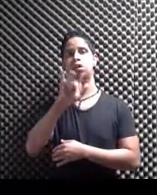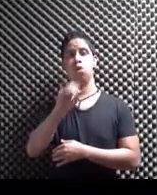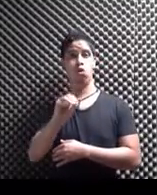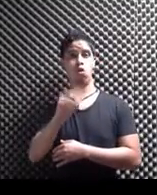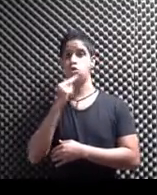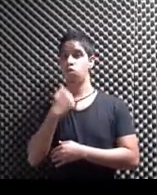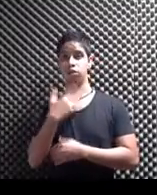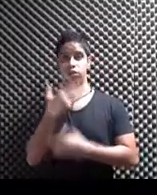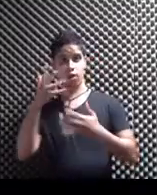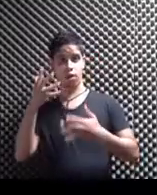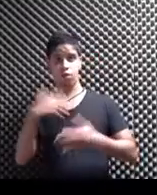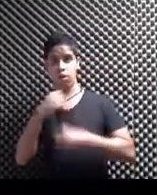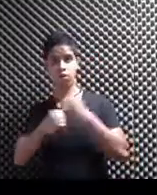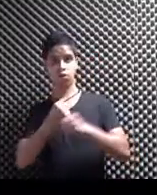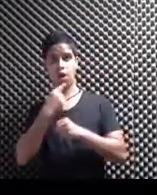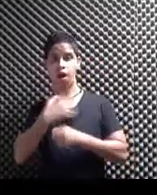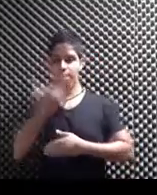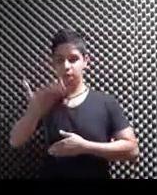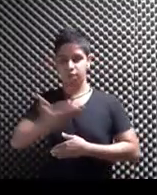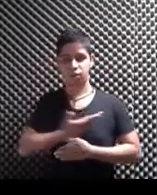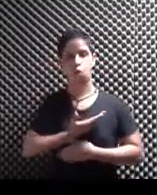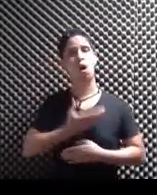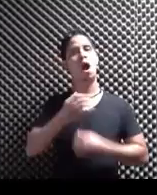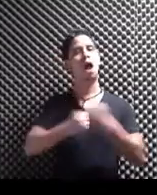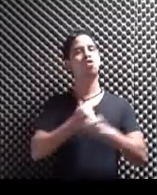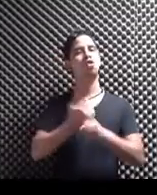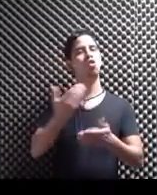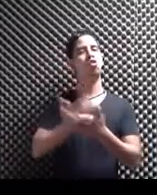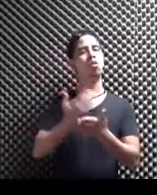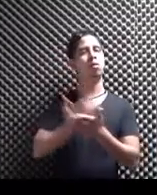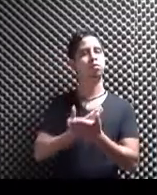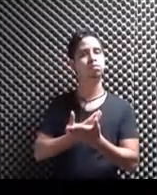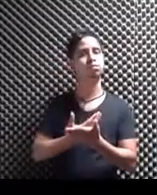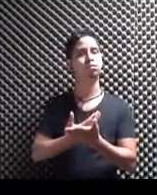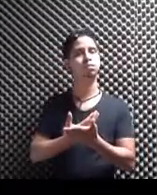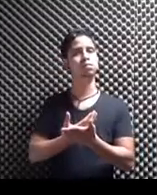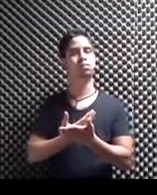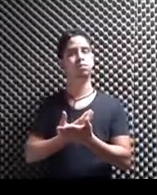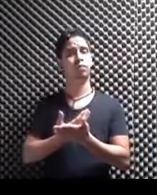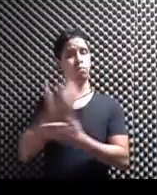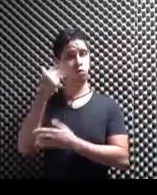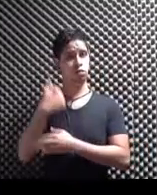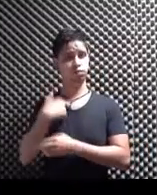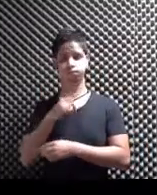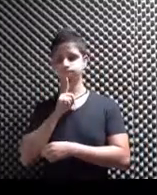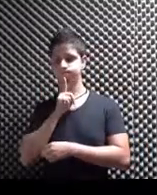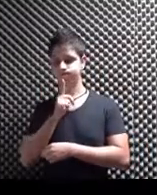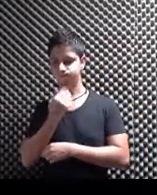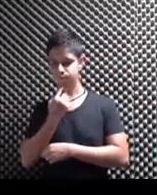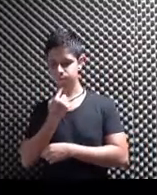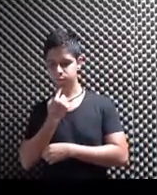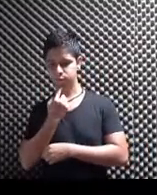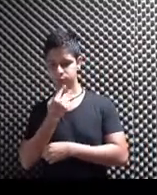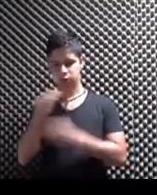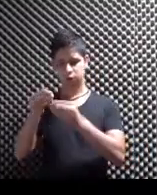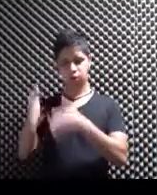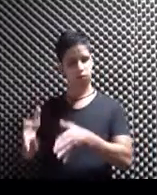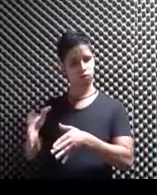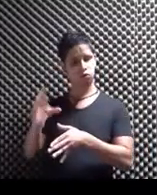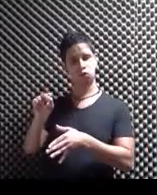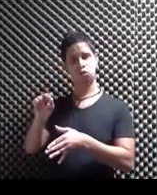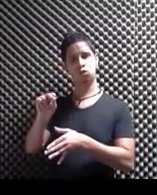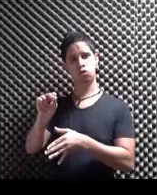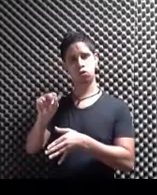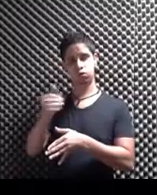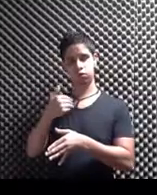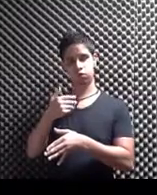es bienvenida. Bienvenida a otro año. Verdad, porque realmente es que se acaba. No, espérate, no. Ya se acabó.